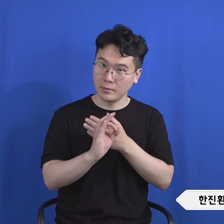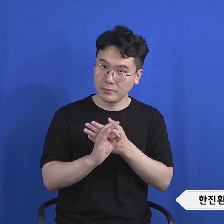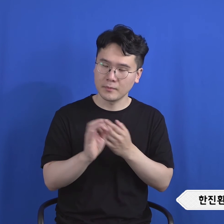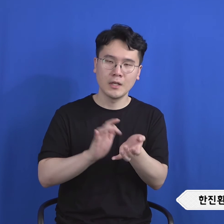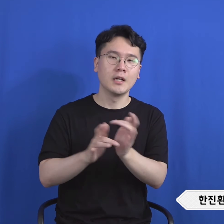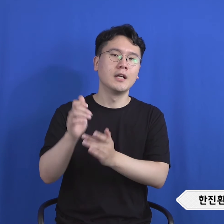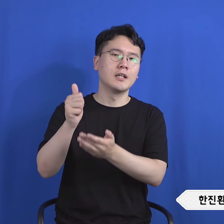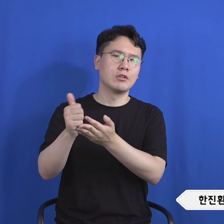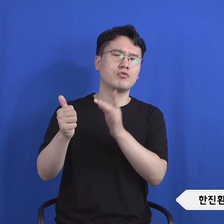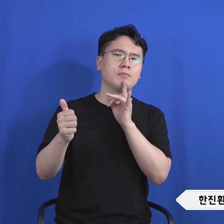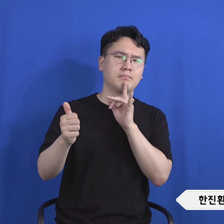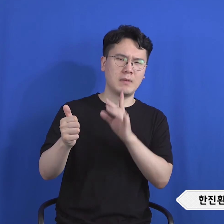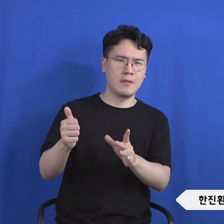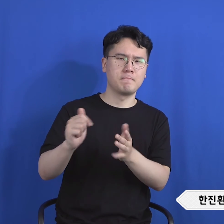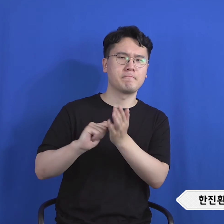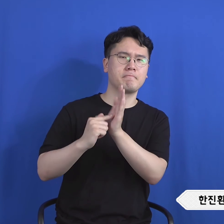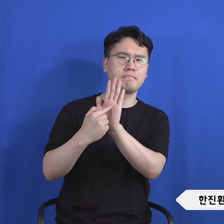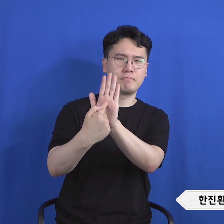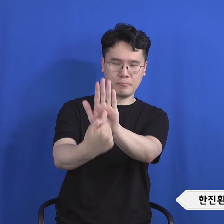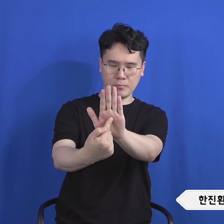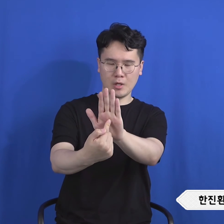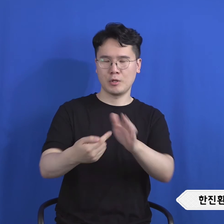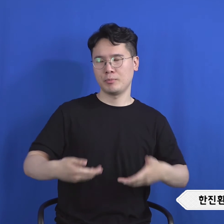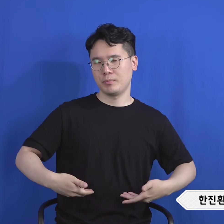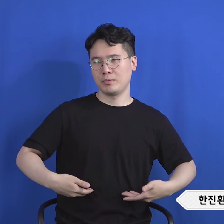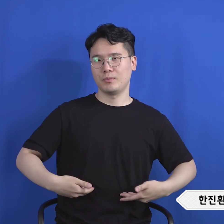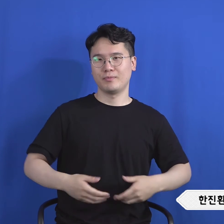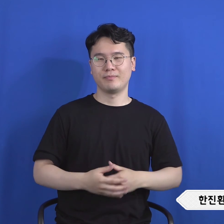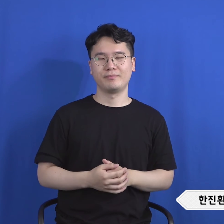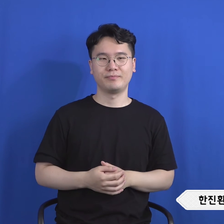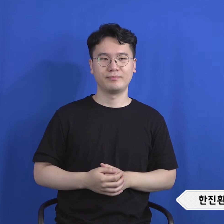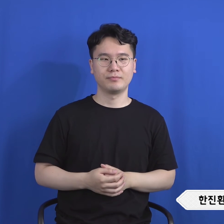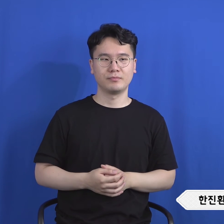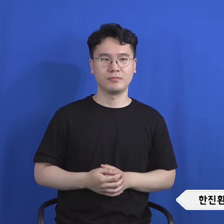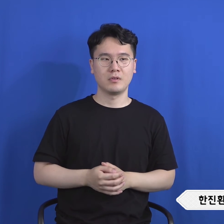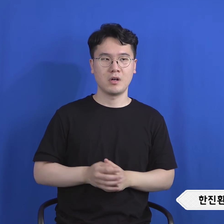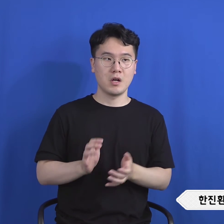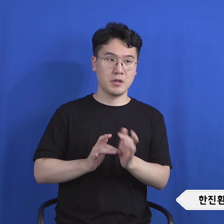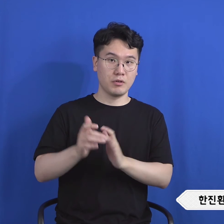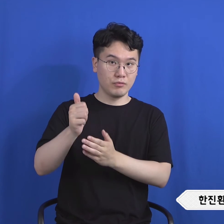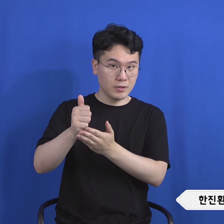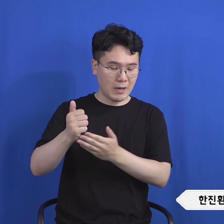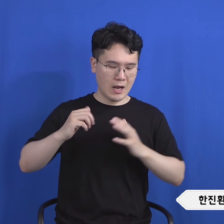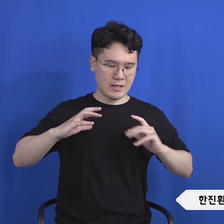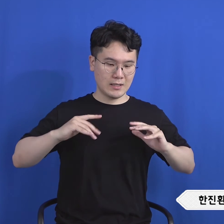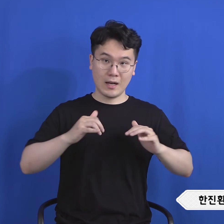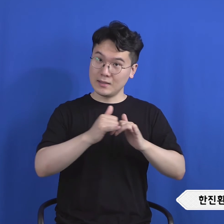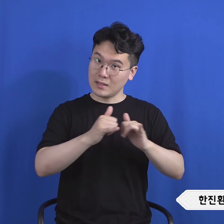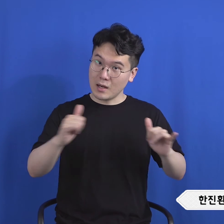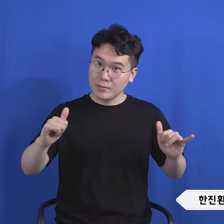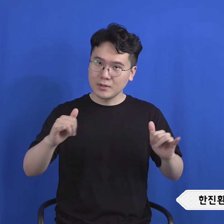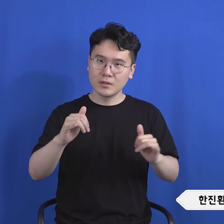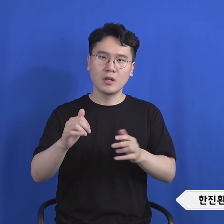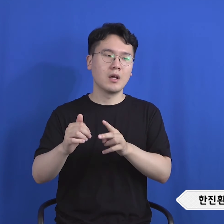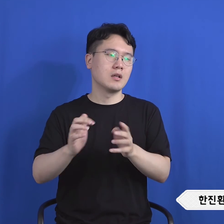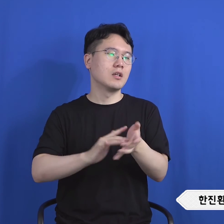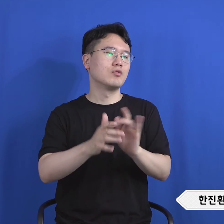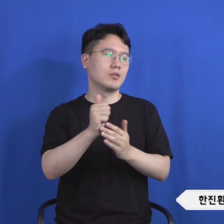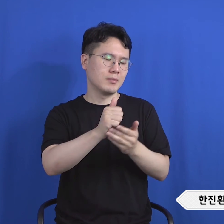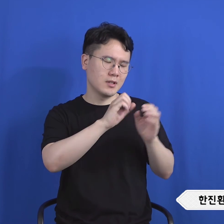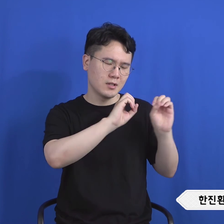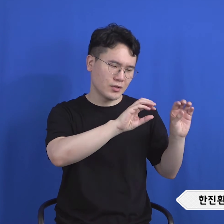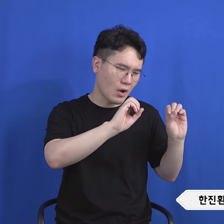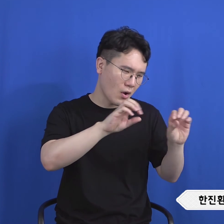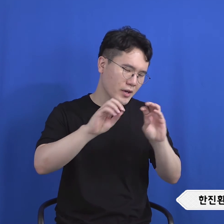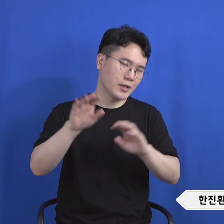그러면 예수님만을 자랑하지 않을 수가 없는 것이죠. 그렇게 예수님을 자랑하는 사람은 예수님을 전하게